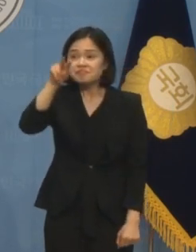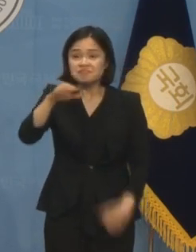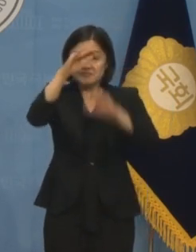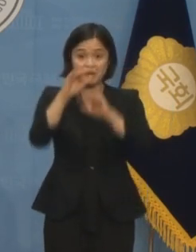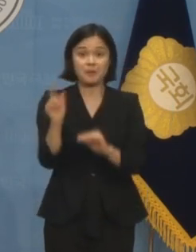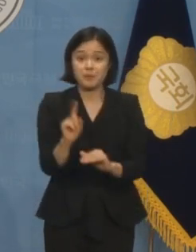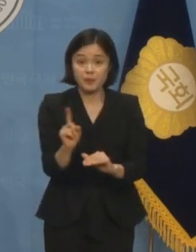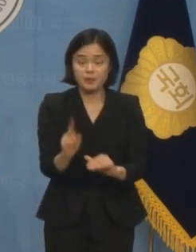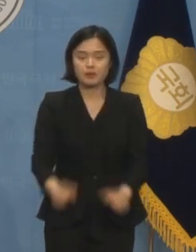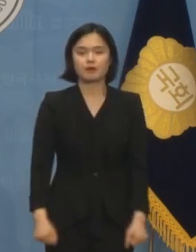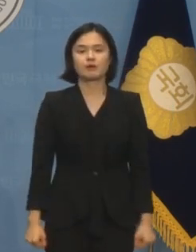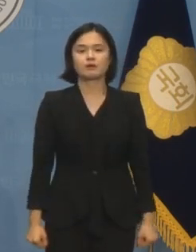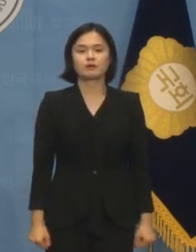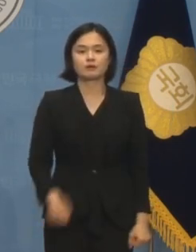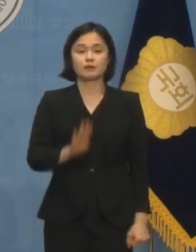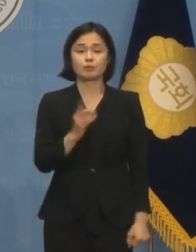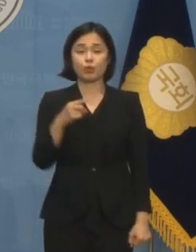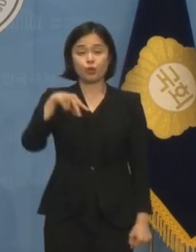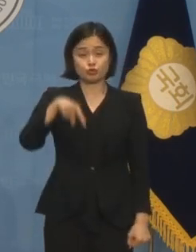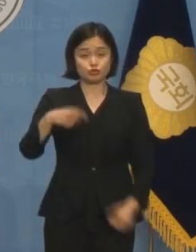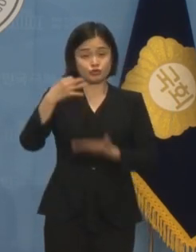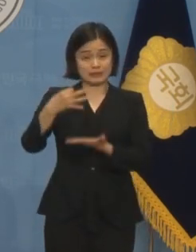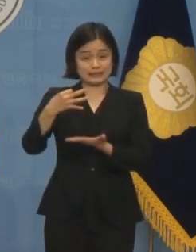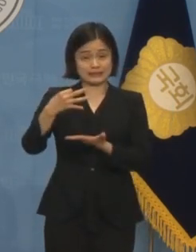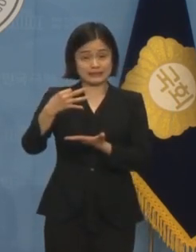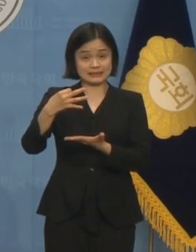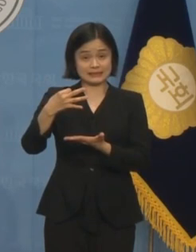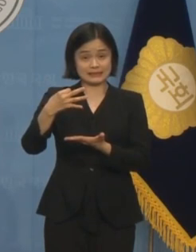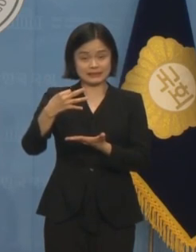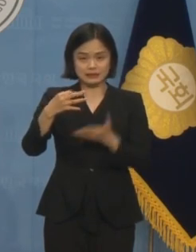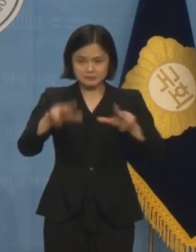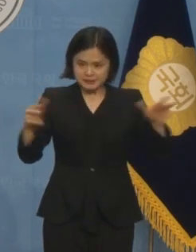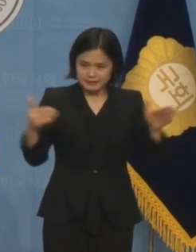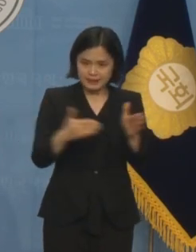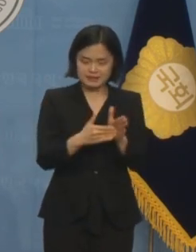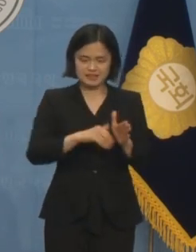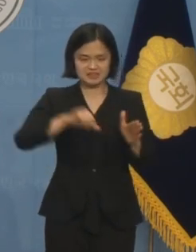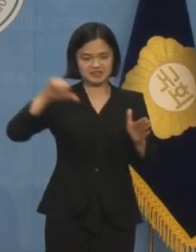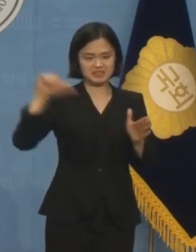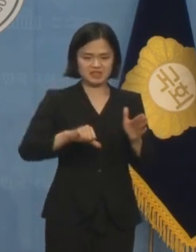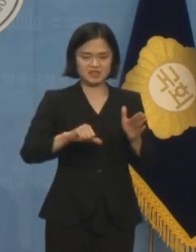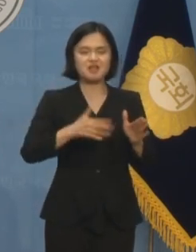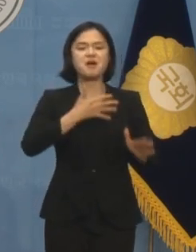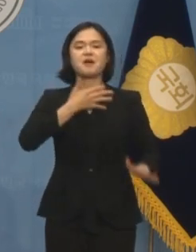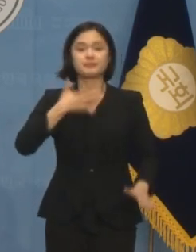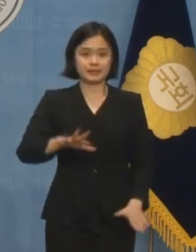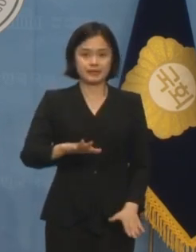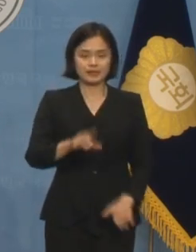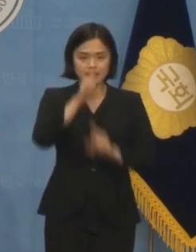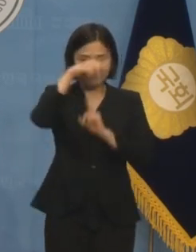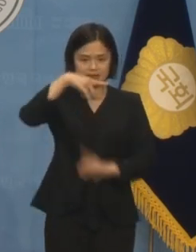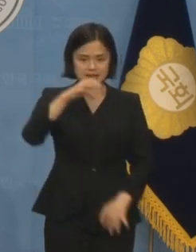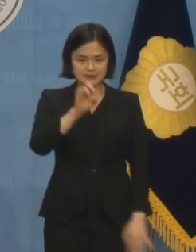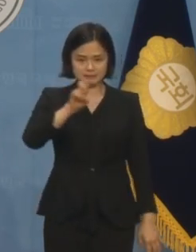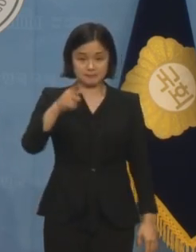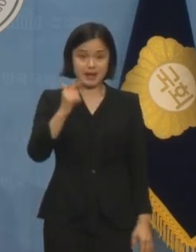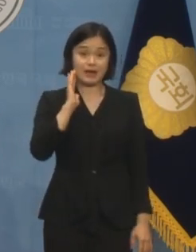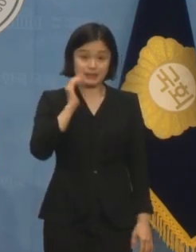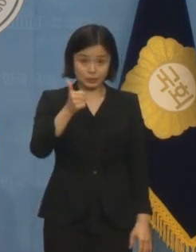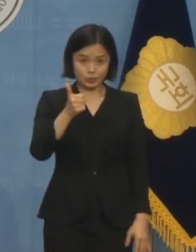같습니다 보수의 가치는 단 한 순간도 패배한 적이 없다 이승만 대통령의 국민의